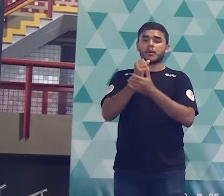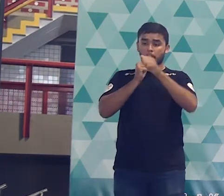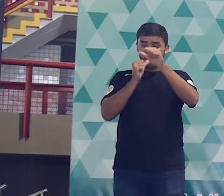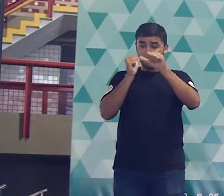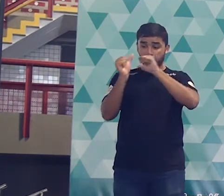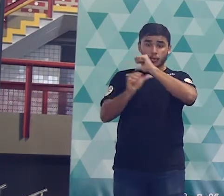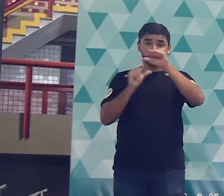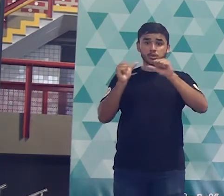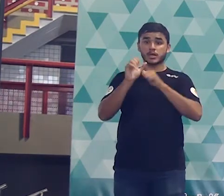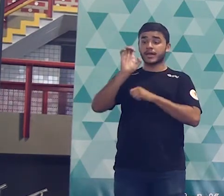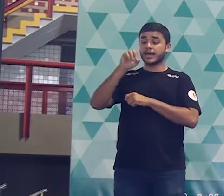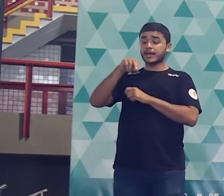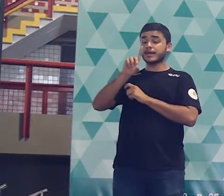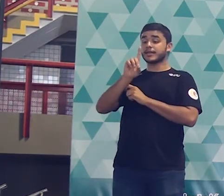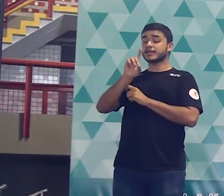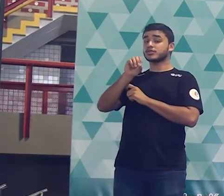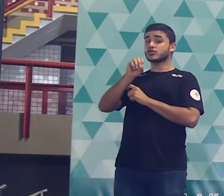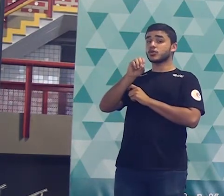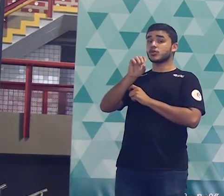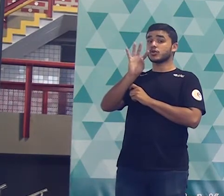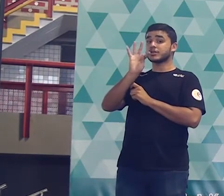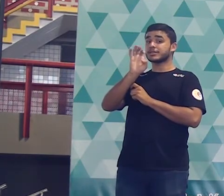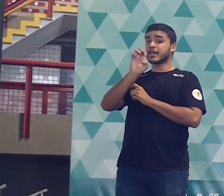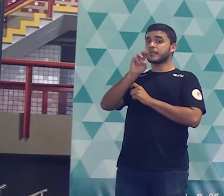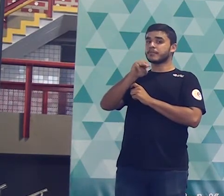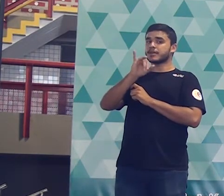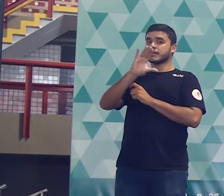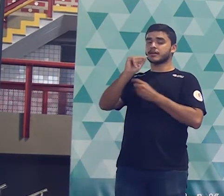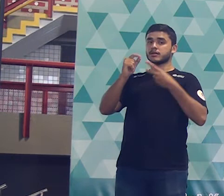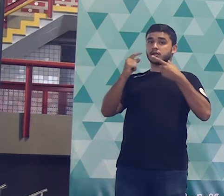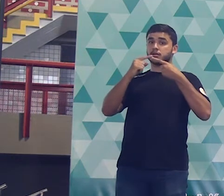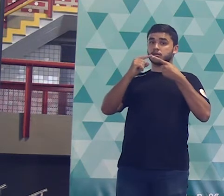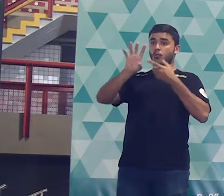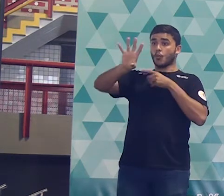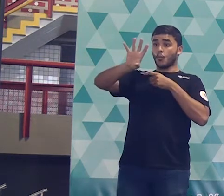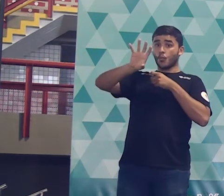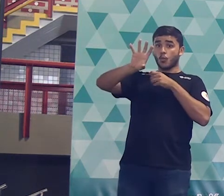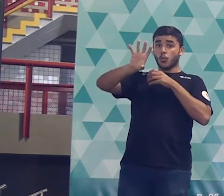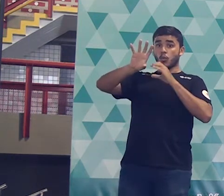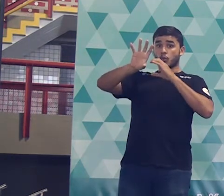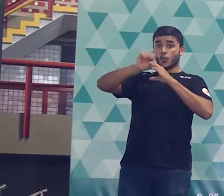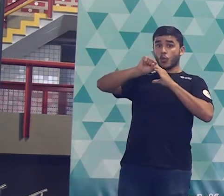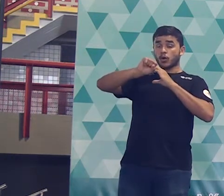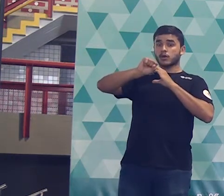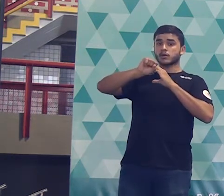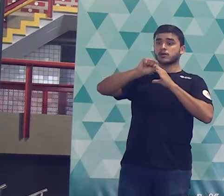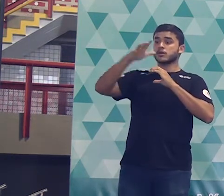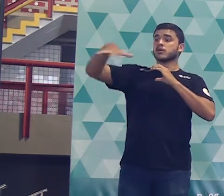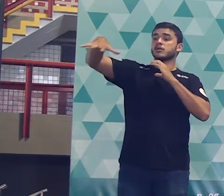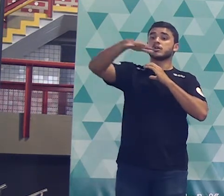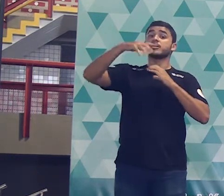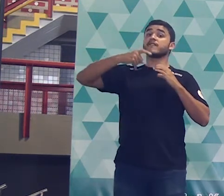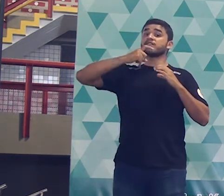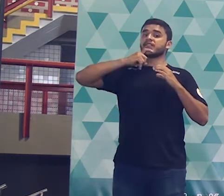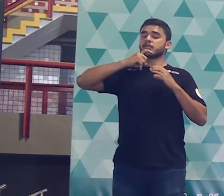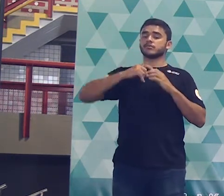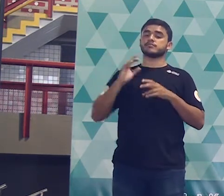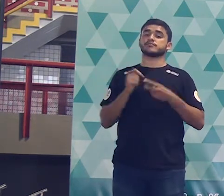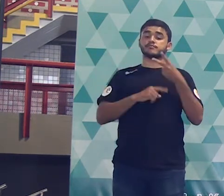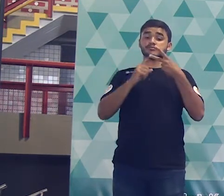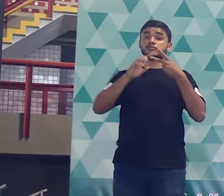do tipo endotérmica, endo, absorve, ambiente fica gelado.